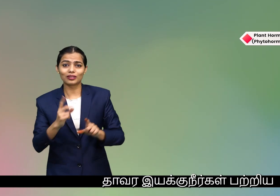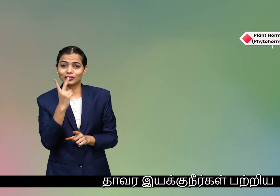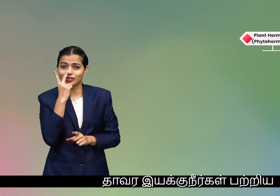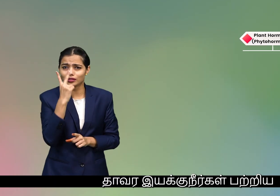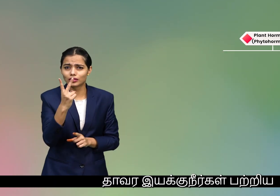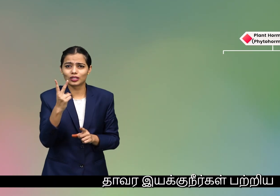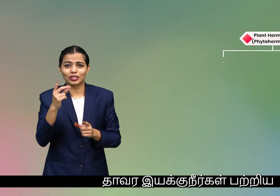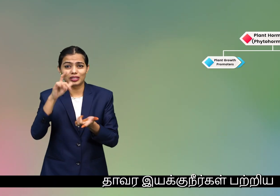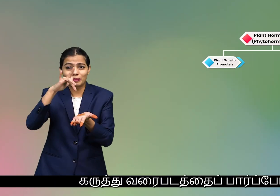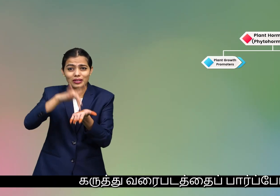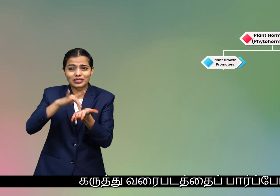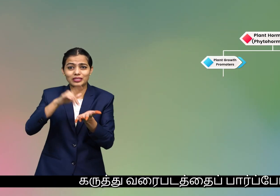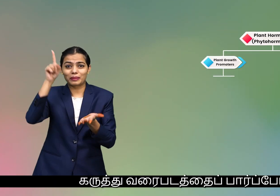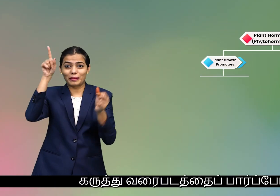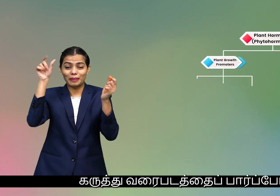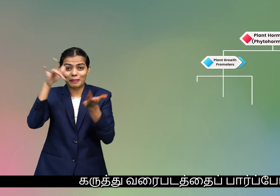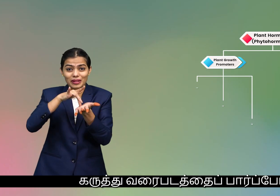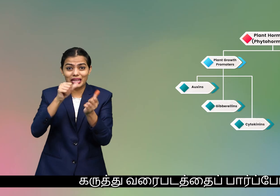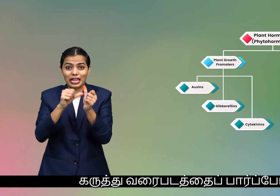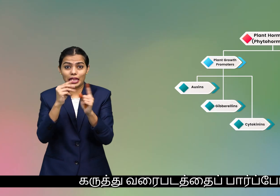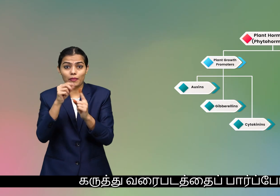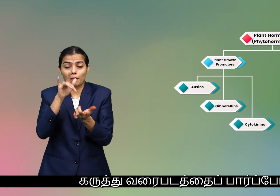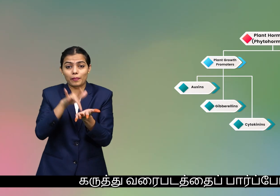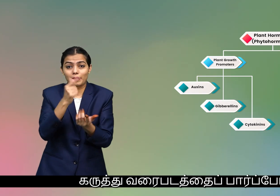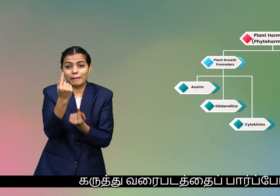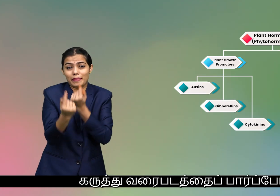தாவர இயக்குநீர்கள் பற்றிய கருத்து வரைபடத்தை பார்ப்போம்.